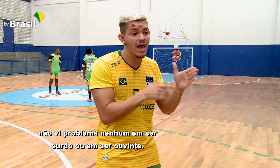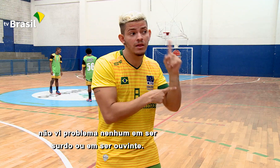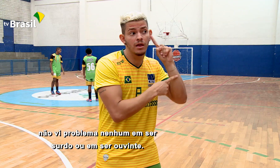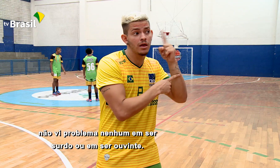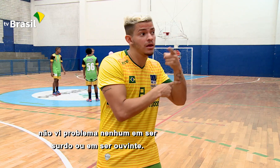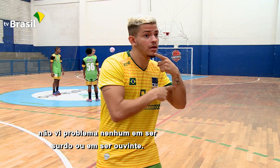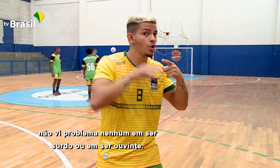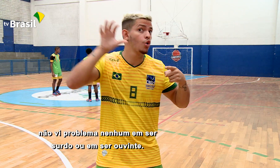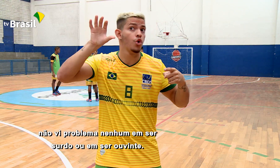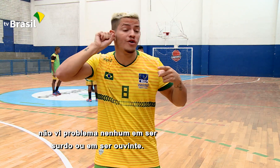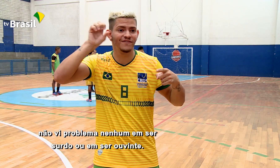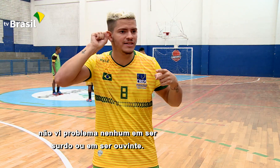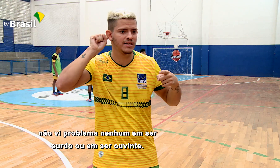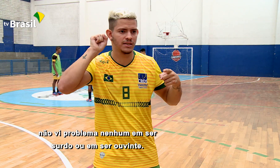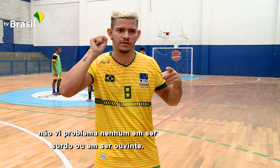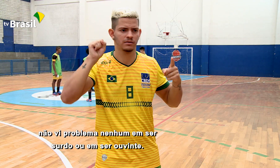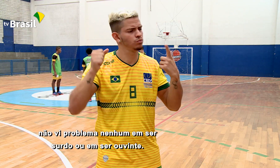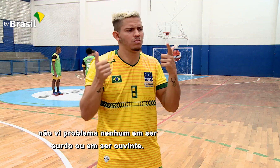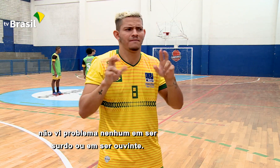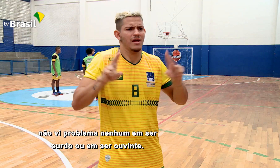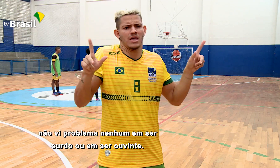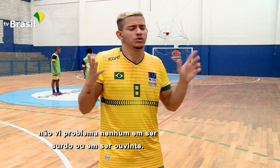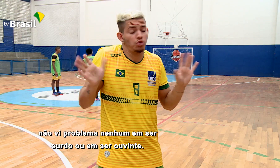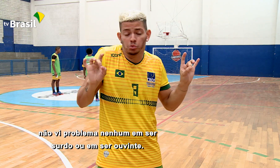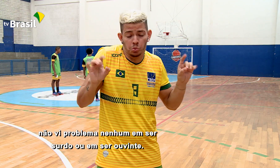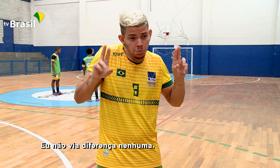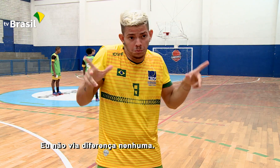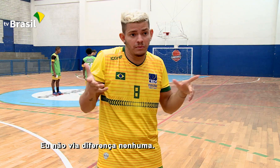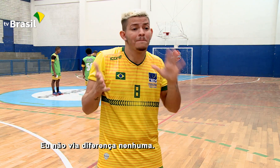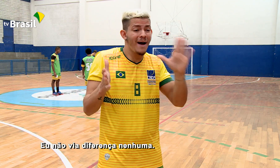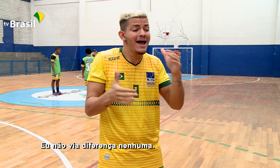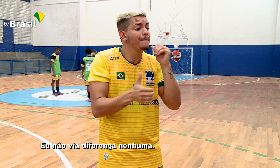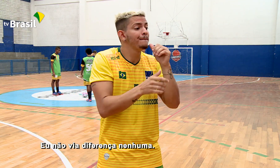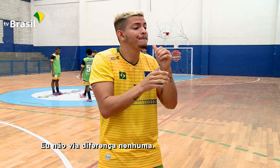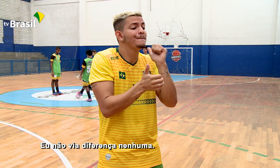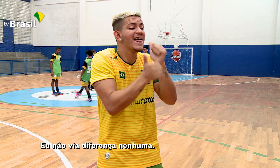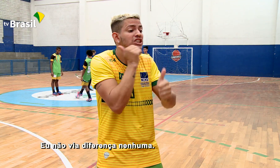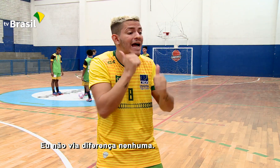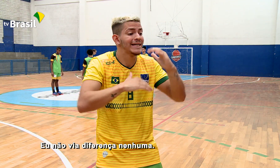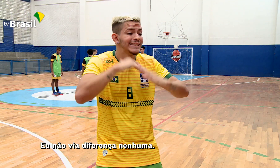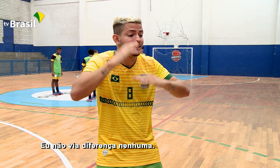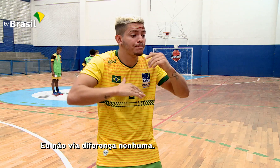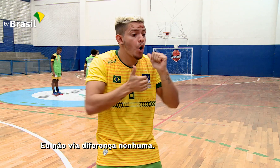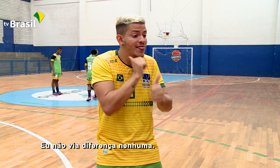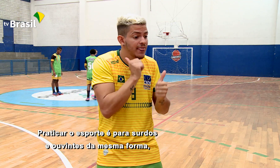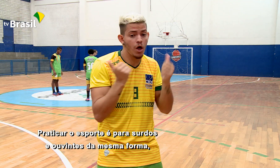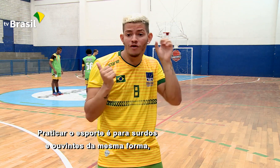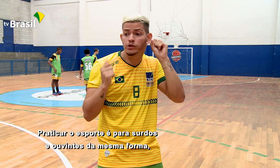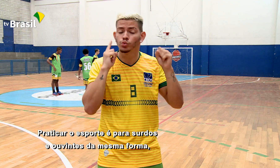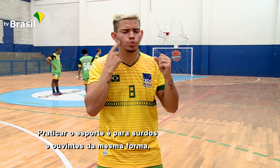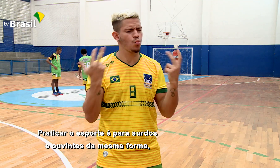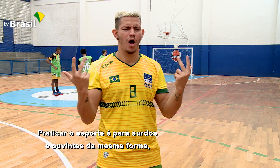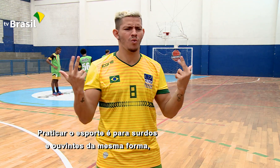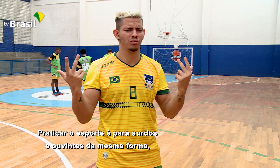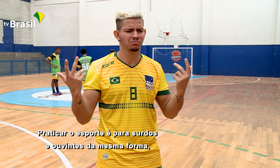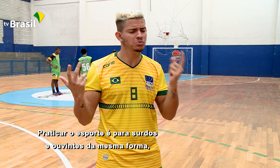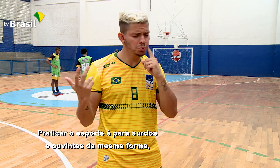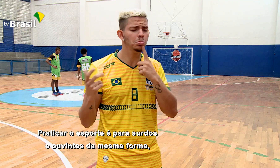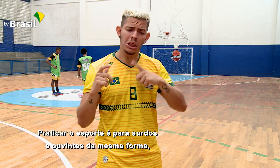problema nenhum em ser surdo ou em ser ouvinte. Eu não via diferença nenhuma. Praticar o esporte é para surdos